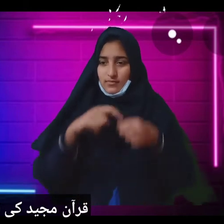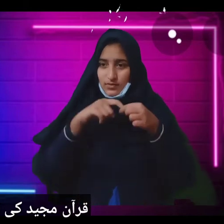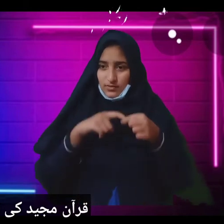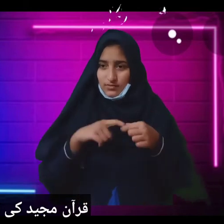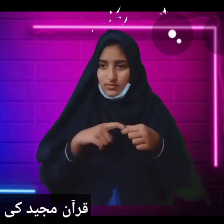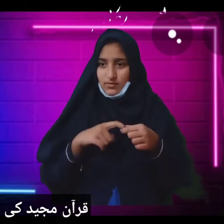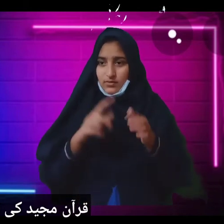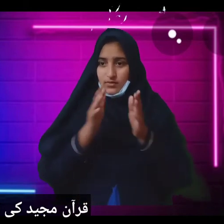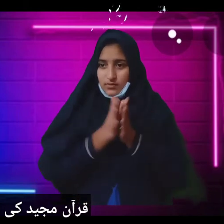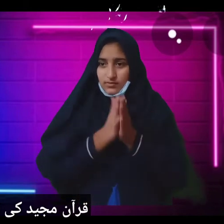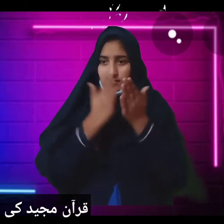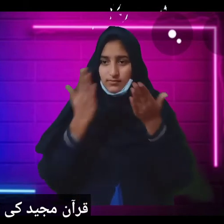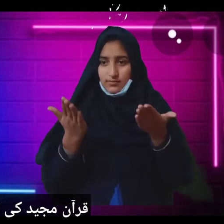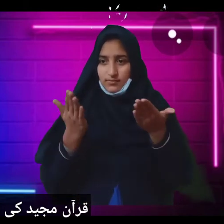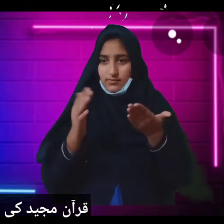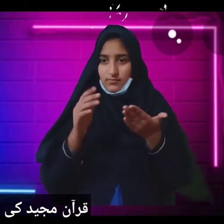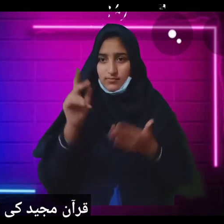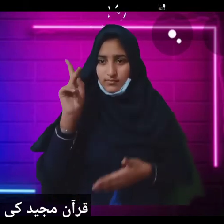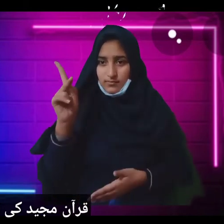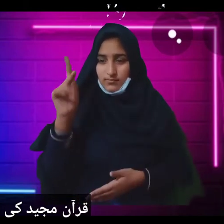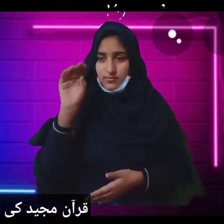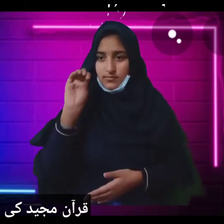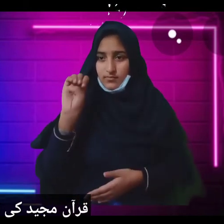कुरान मजीद की